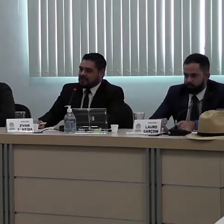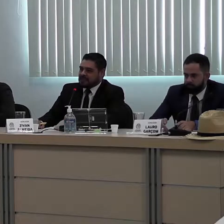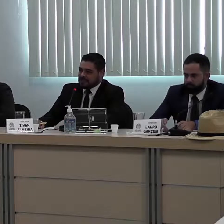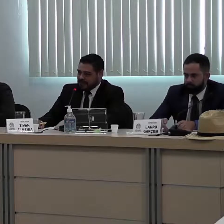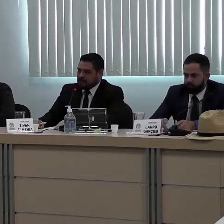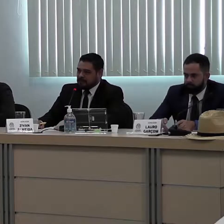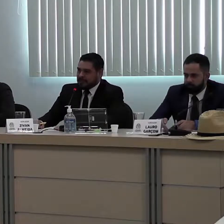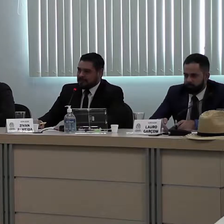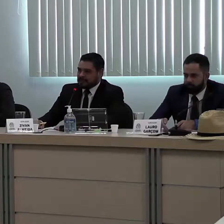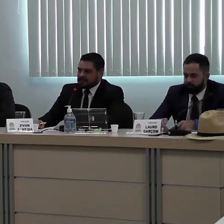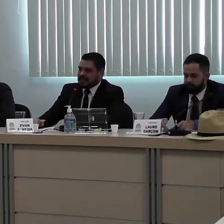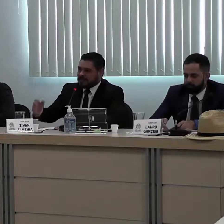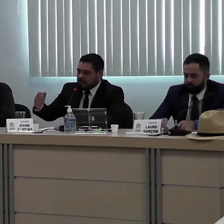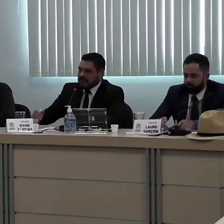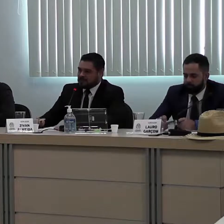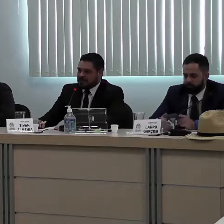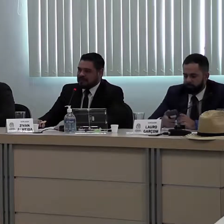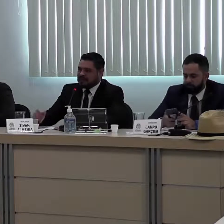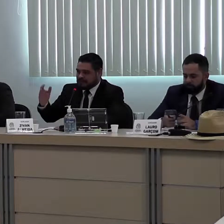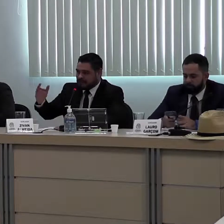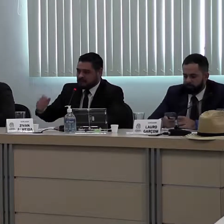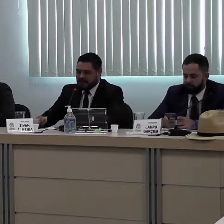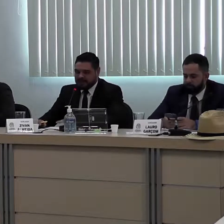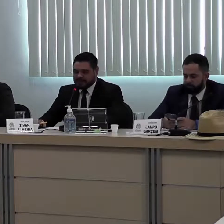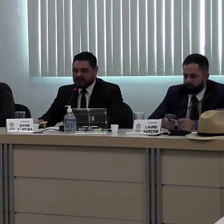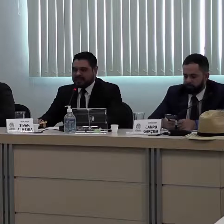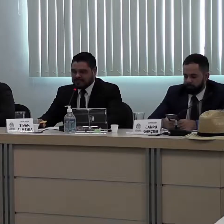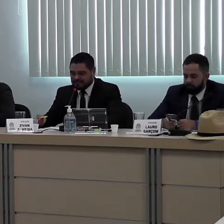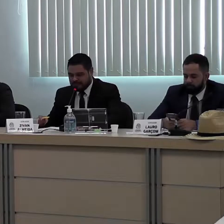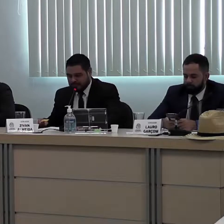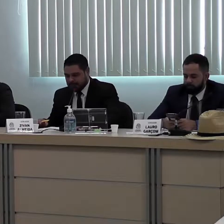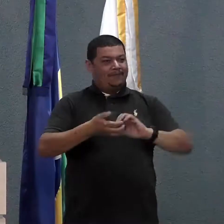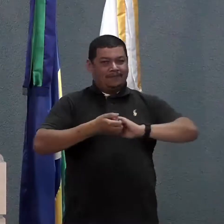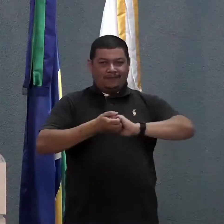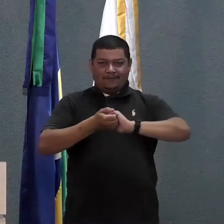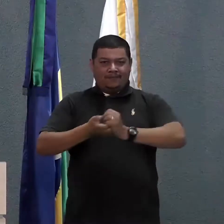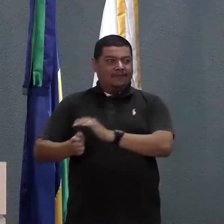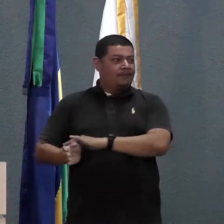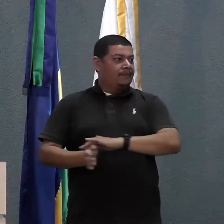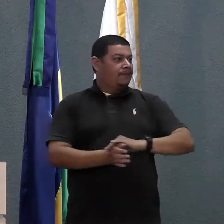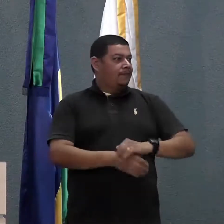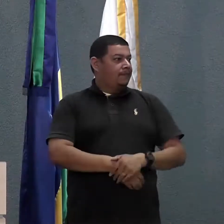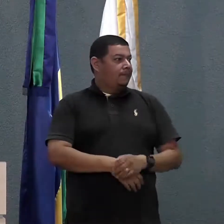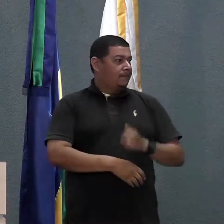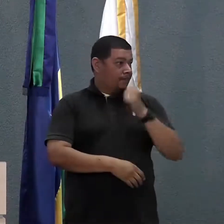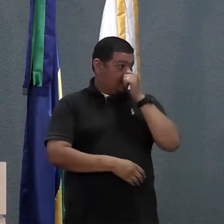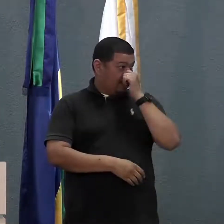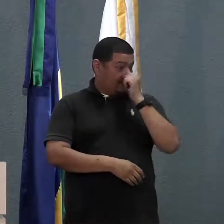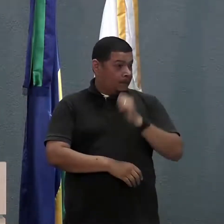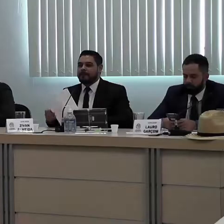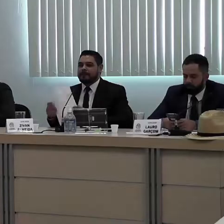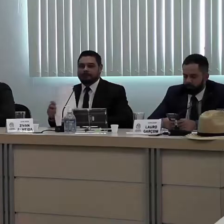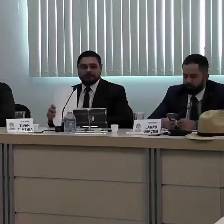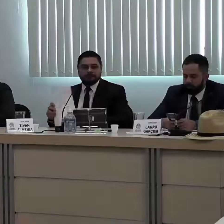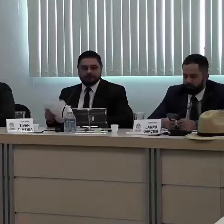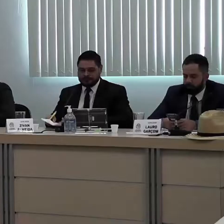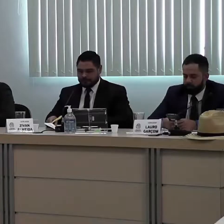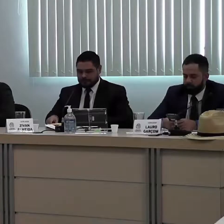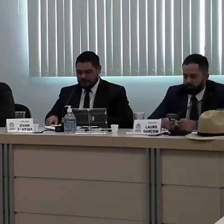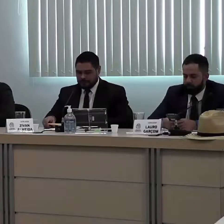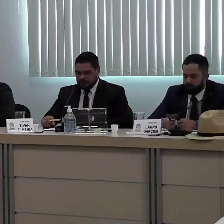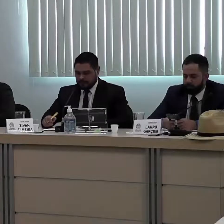nossa advocacia está muito bem representada mais uma vez. Meus parabéns, meu querido. Obrigado. Pela ordem, presidente. Queria